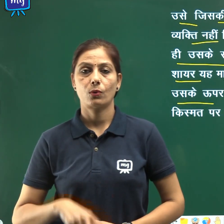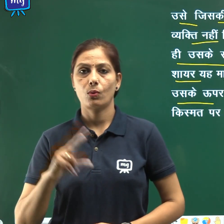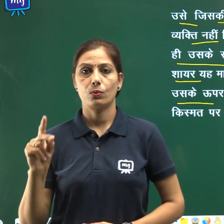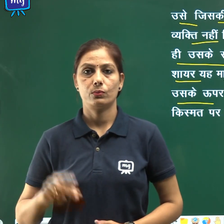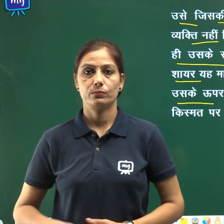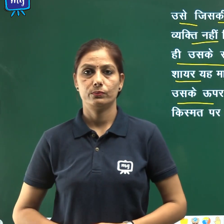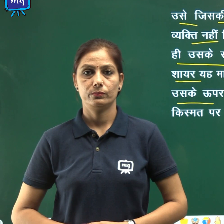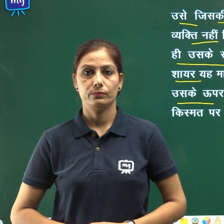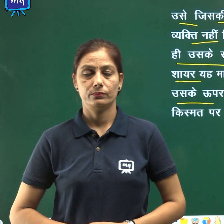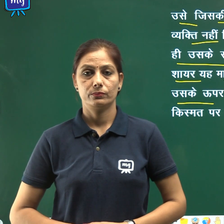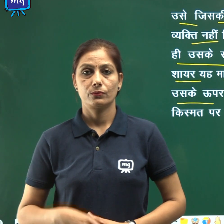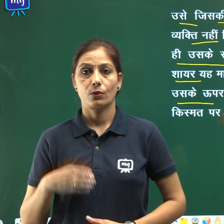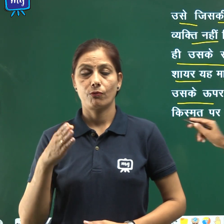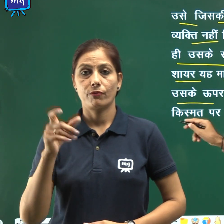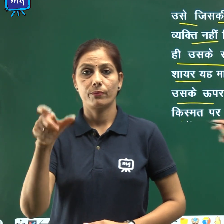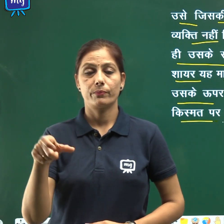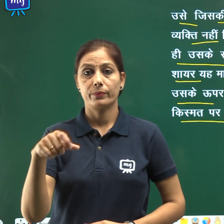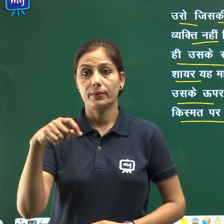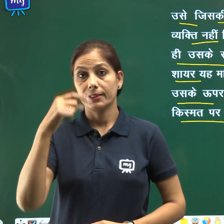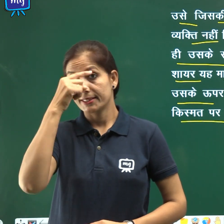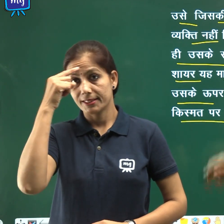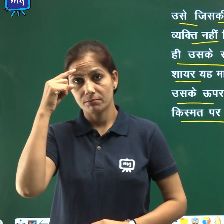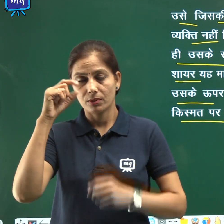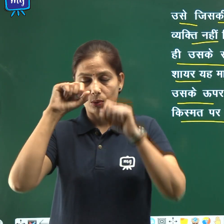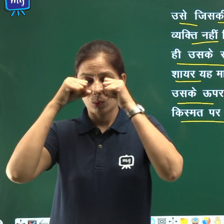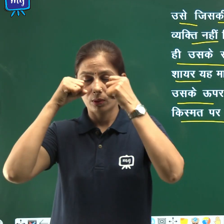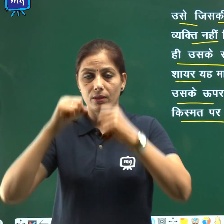और वह किस्मत पर रोता है,